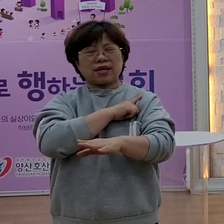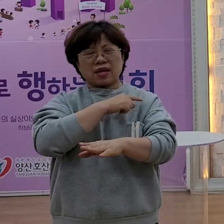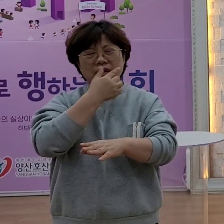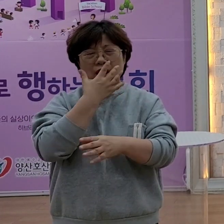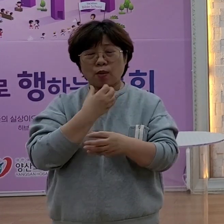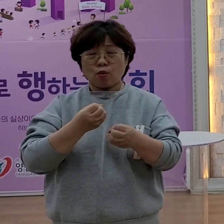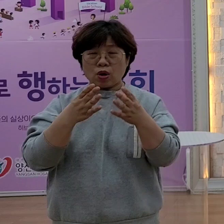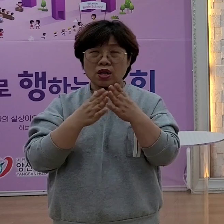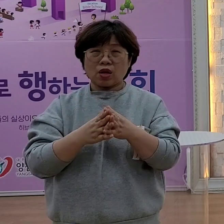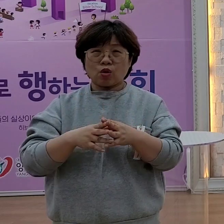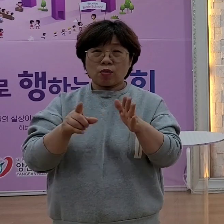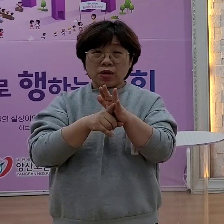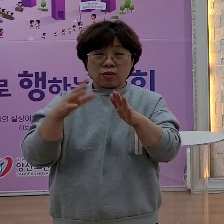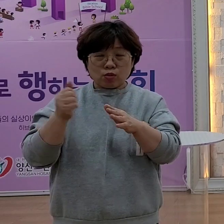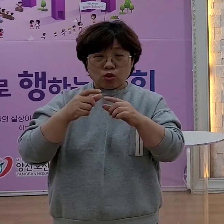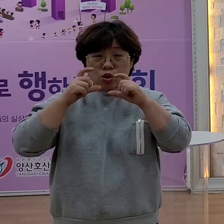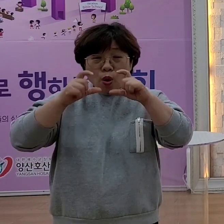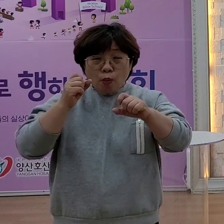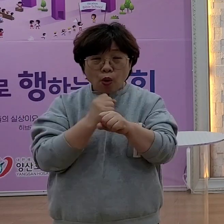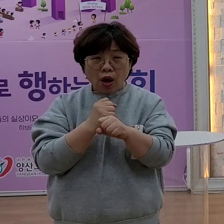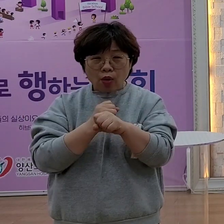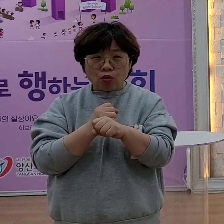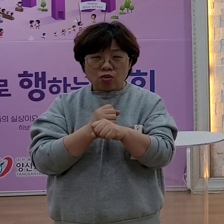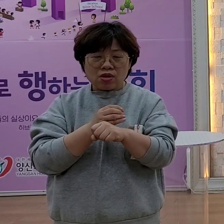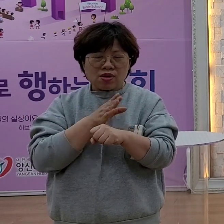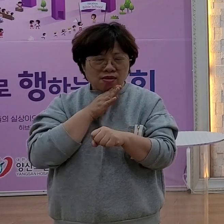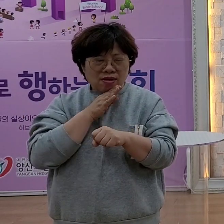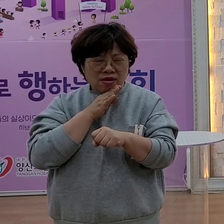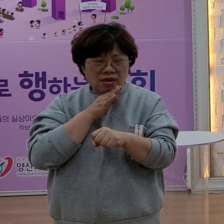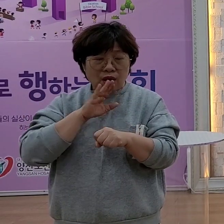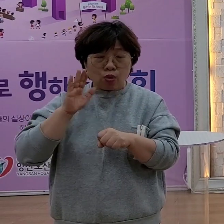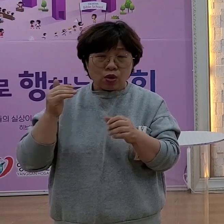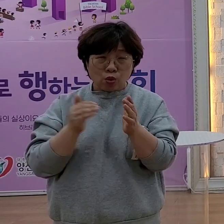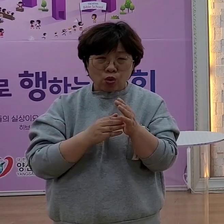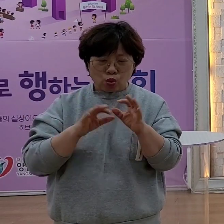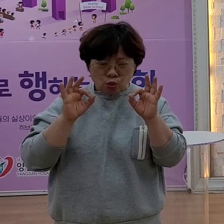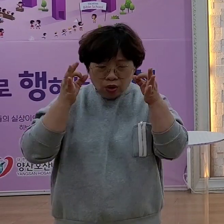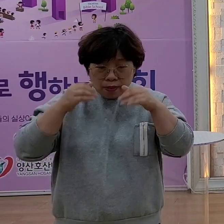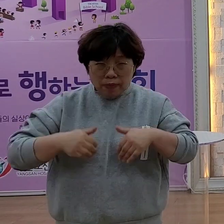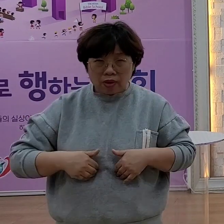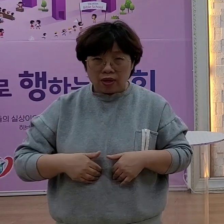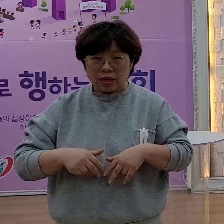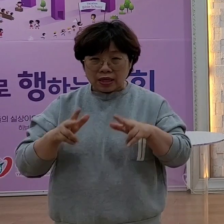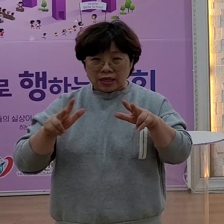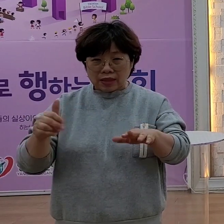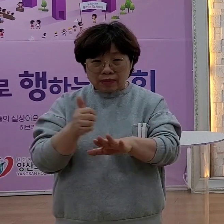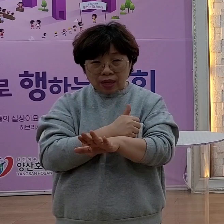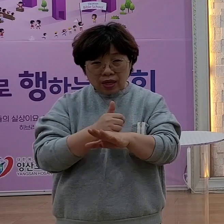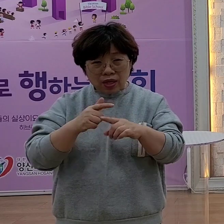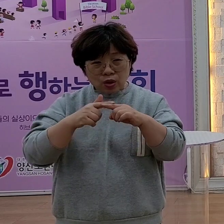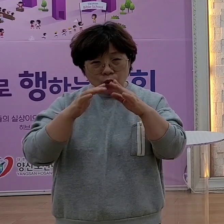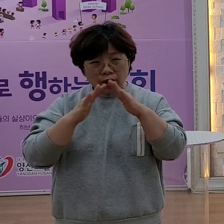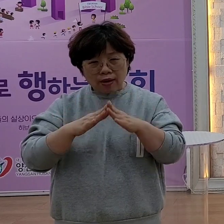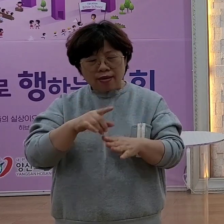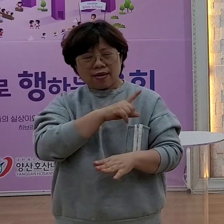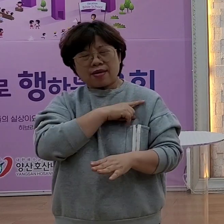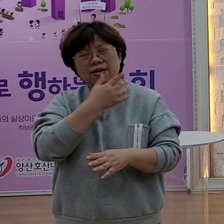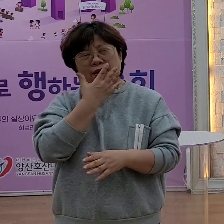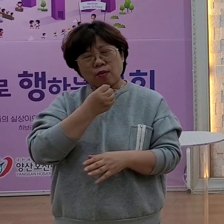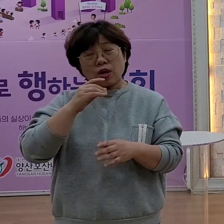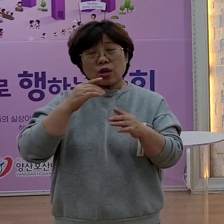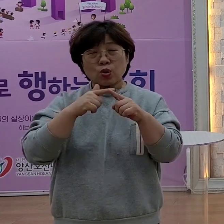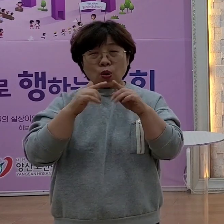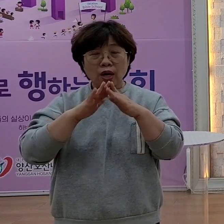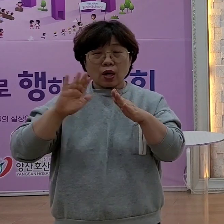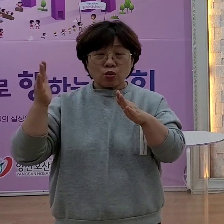믿음으로 선포하면서 이게 진짜가 되도록 노력해야 된다는 거예요. 그래서 지금 다니는 교회가 가장 행복한 교회가